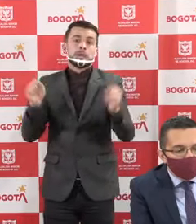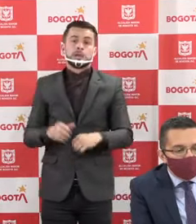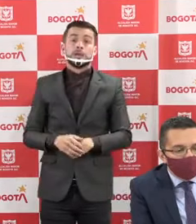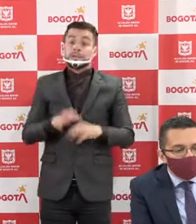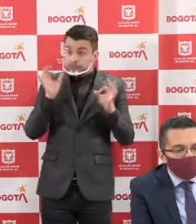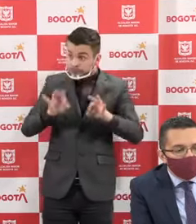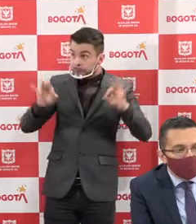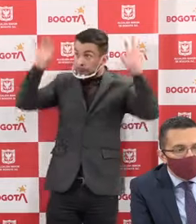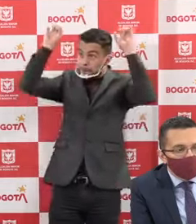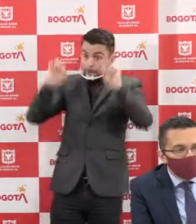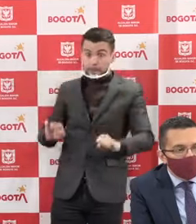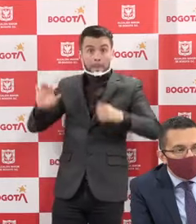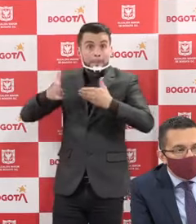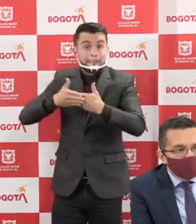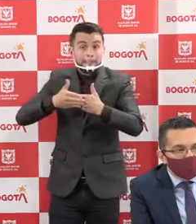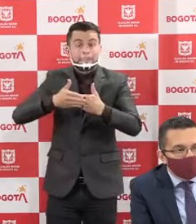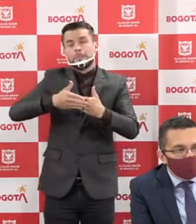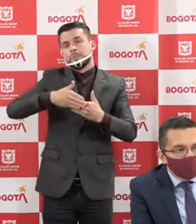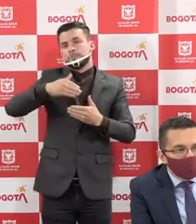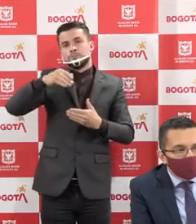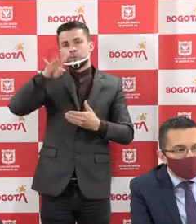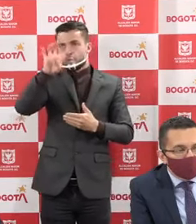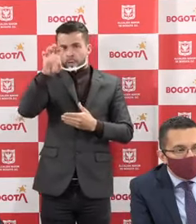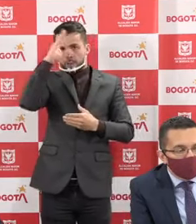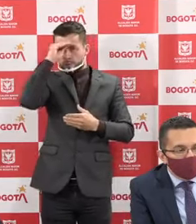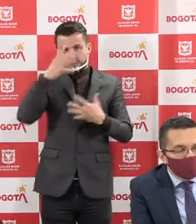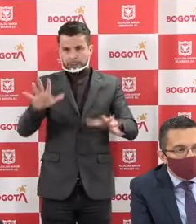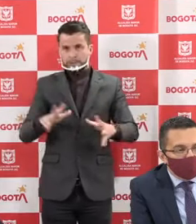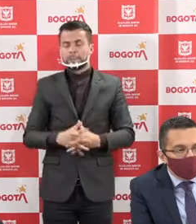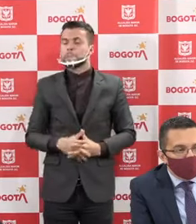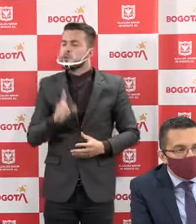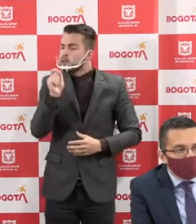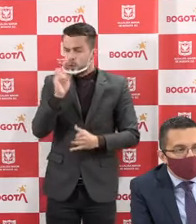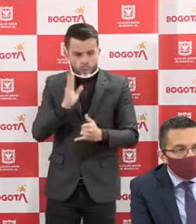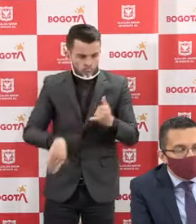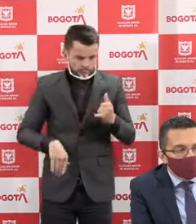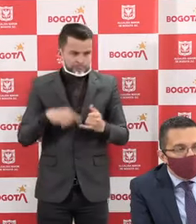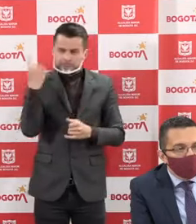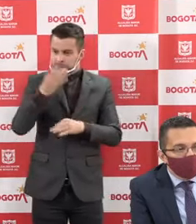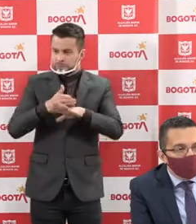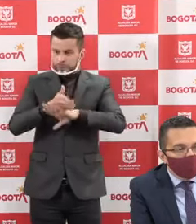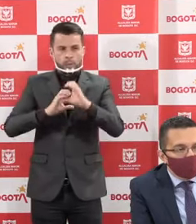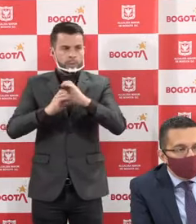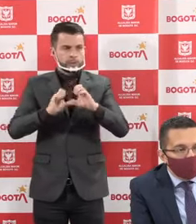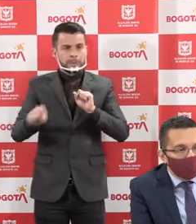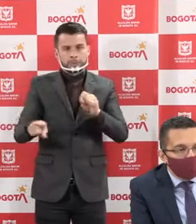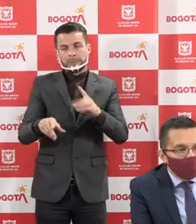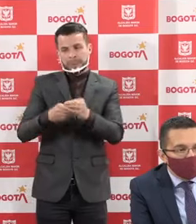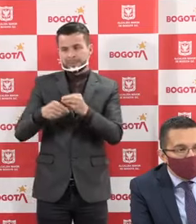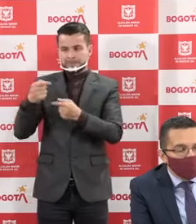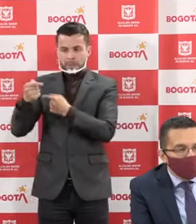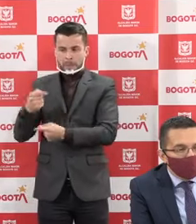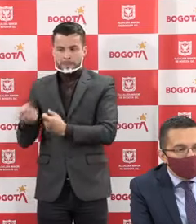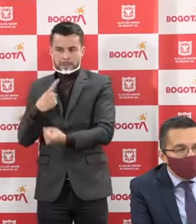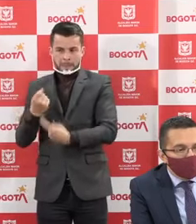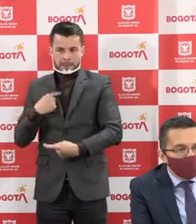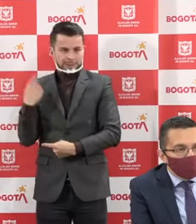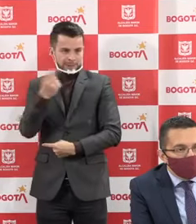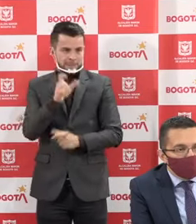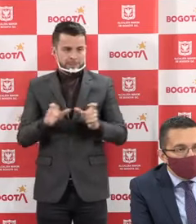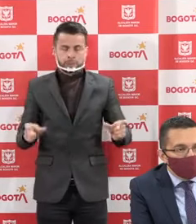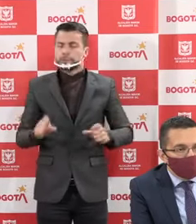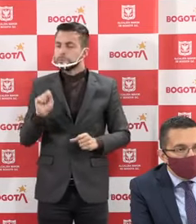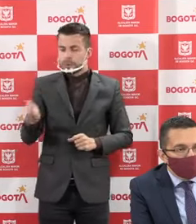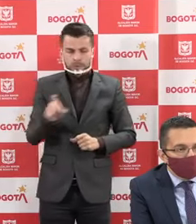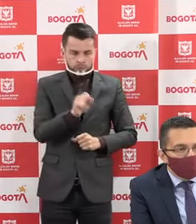a las nueve de la noche máximo lo último que nos piden los medios de comunicación y varias personas que están conectadas es